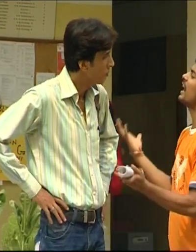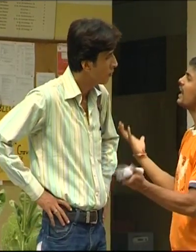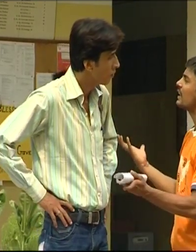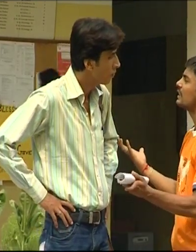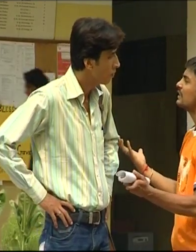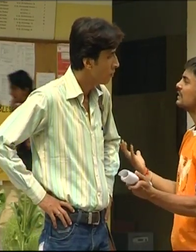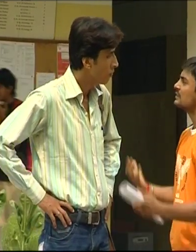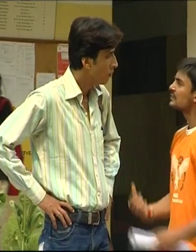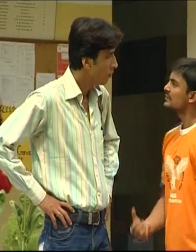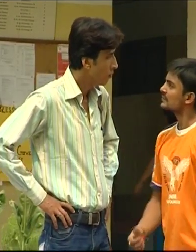क्या